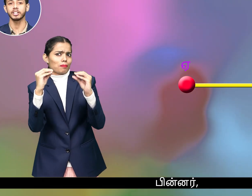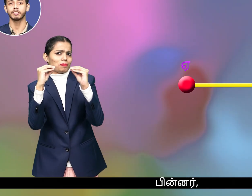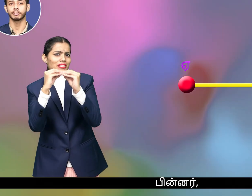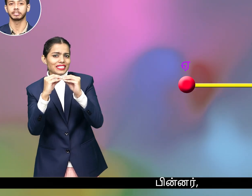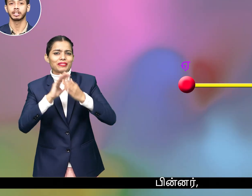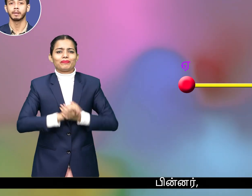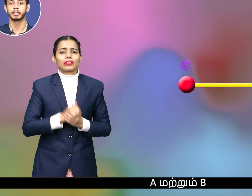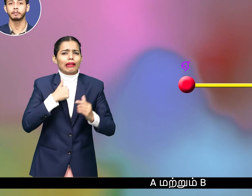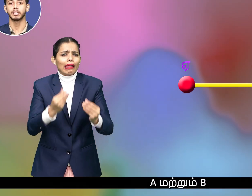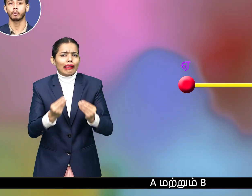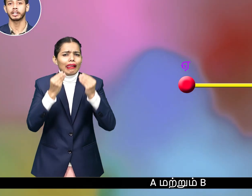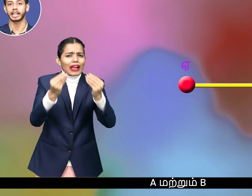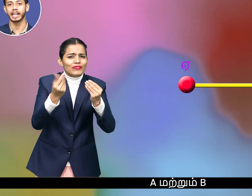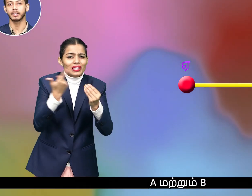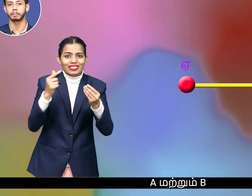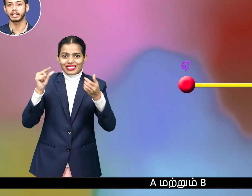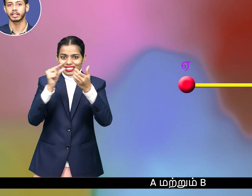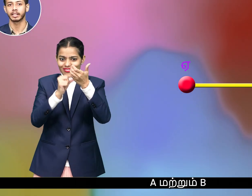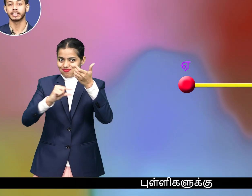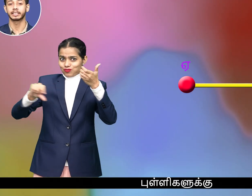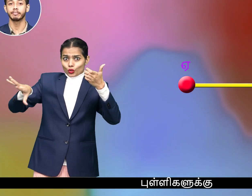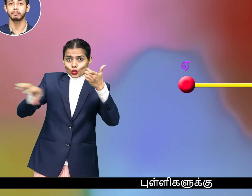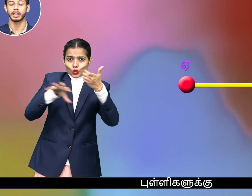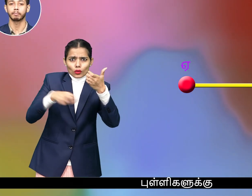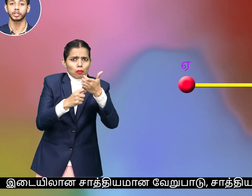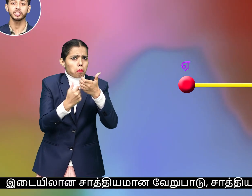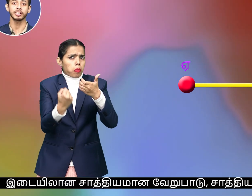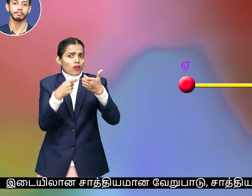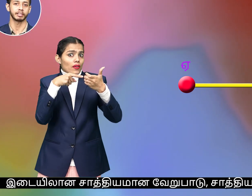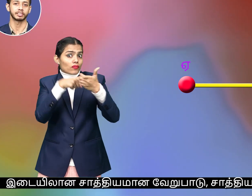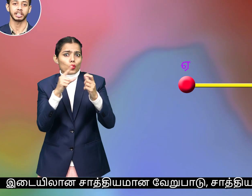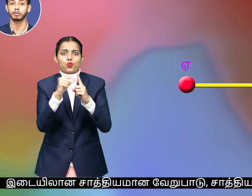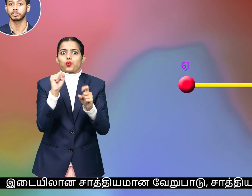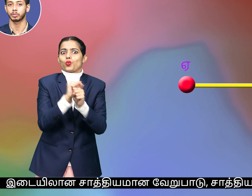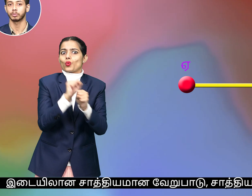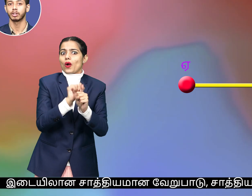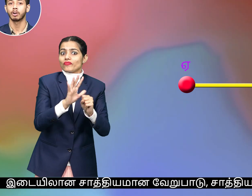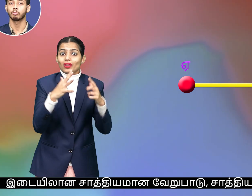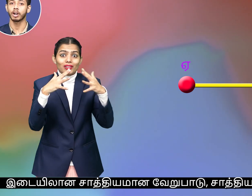பின்னர் A மற்றும் B புள்ளிகளுக்கு இடையிலான மின்னழுத்த